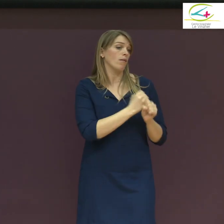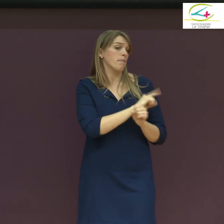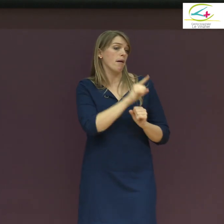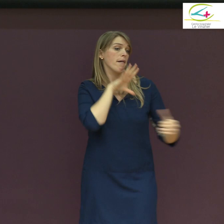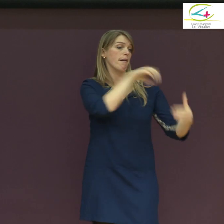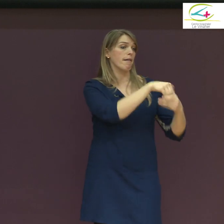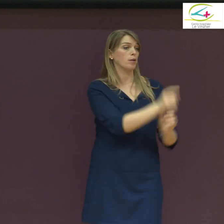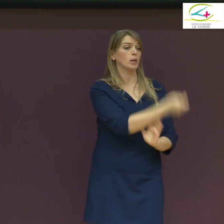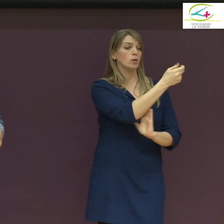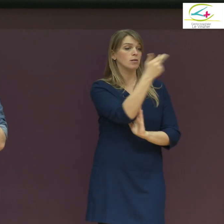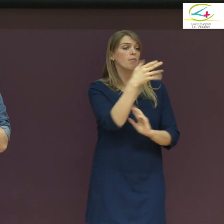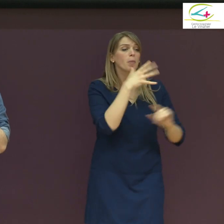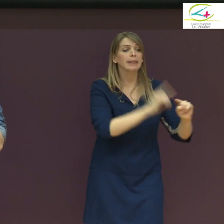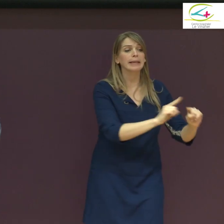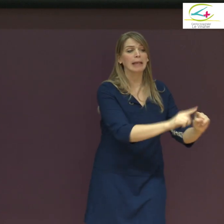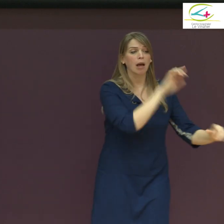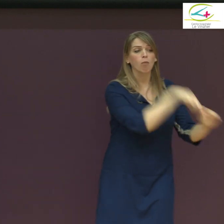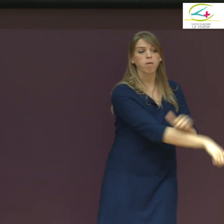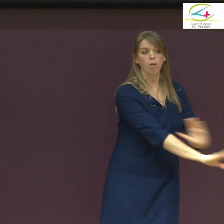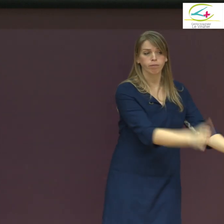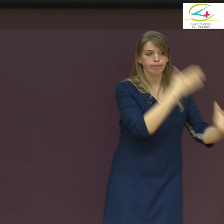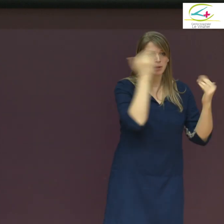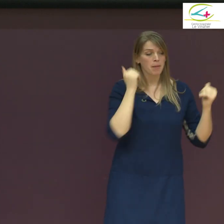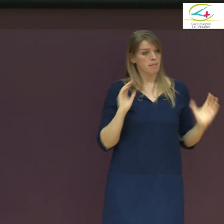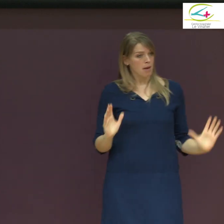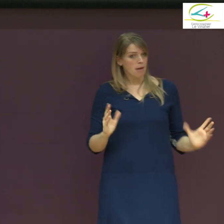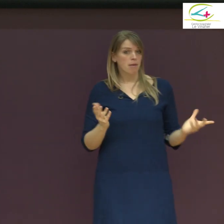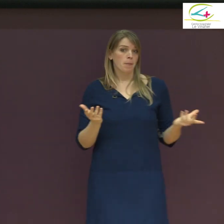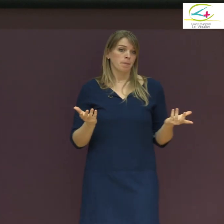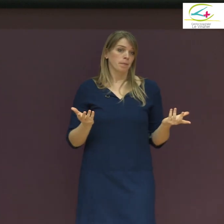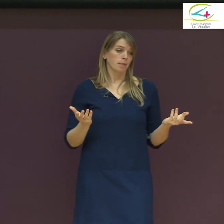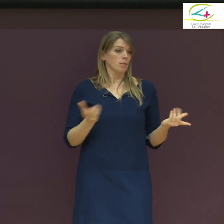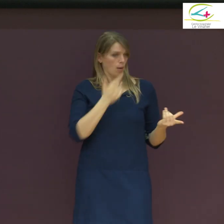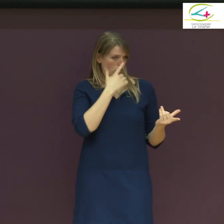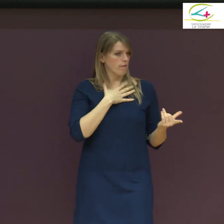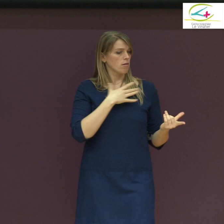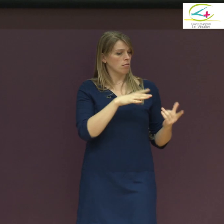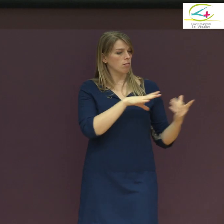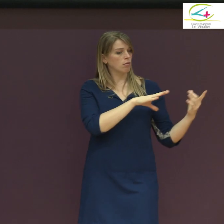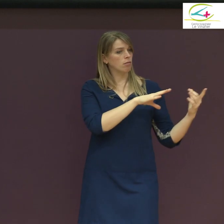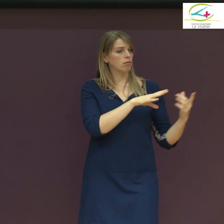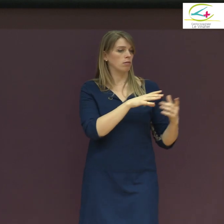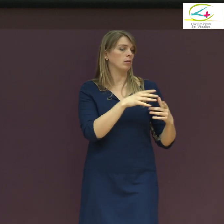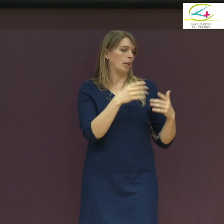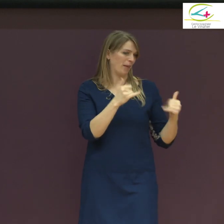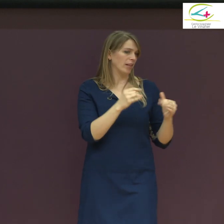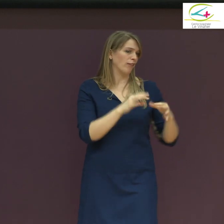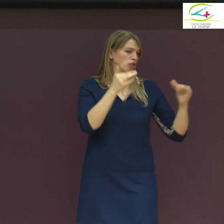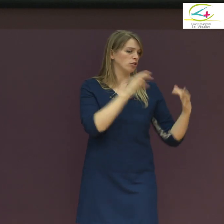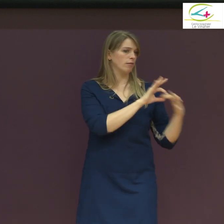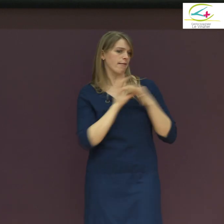l'éducation nationale, donc je ne peux pas aller plus loin dans ce qui existe. Mais il y a certainement des ponts plus solides à établir